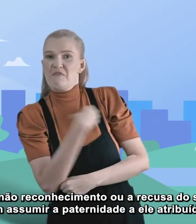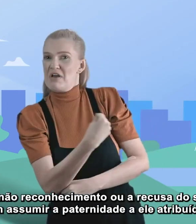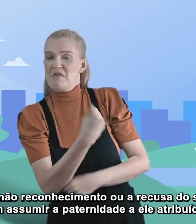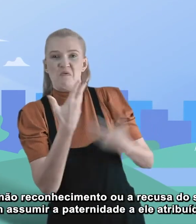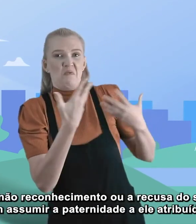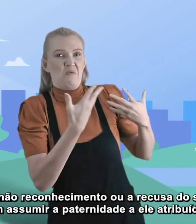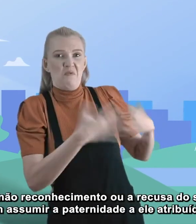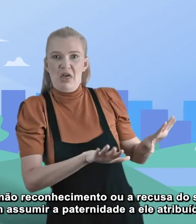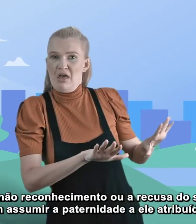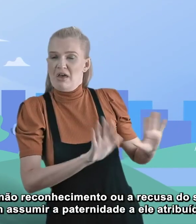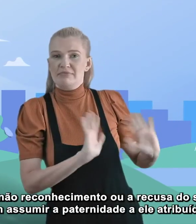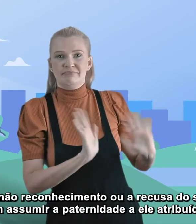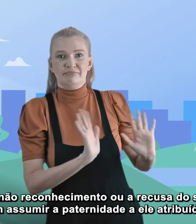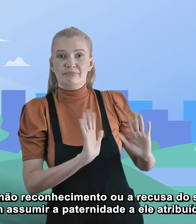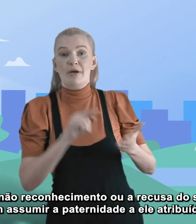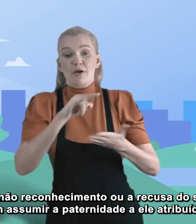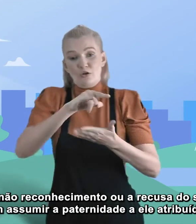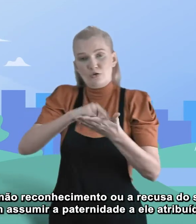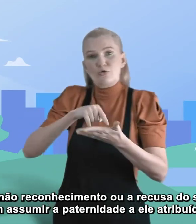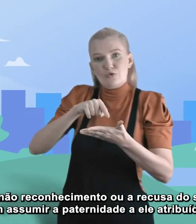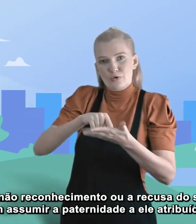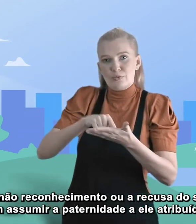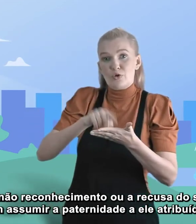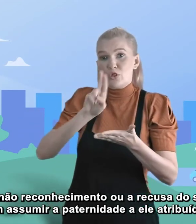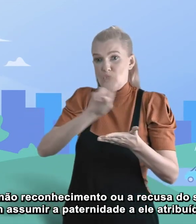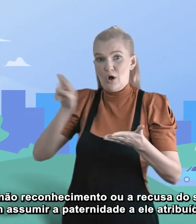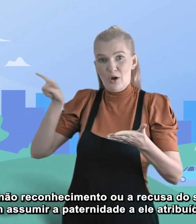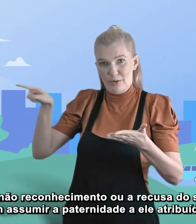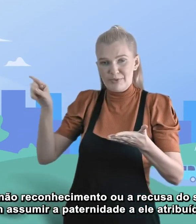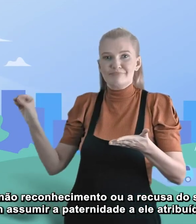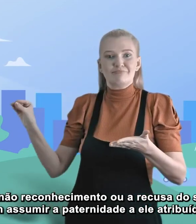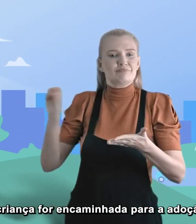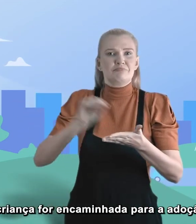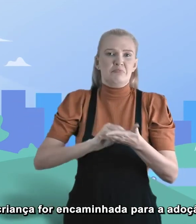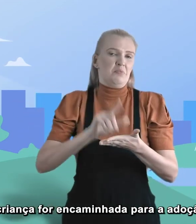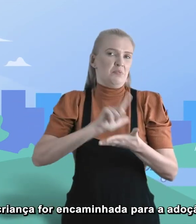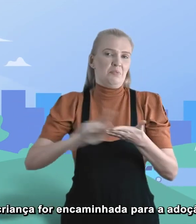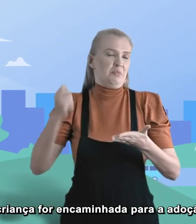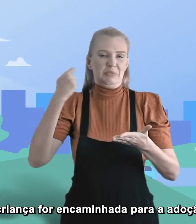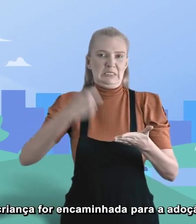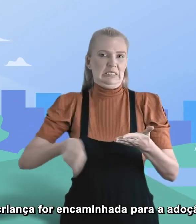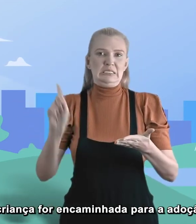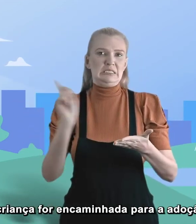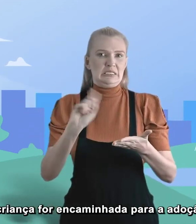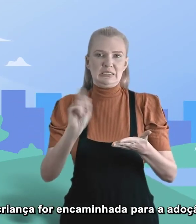ou a recusa do suposto pai em assumir a paternidade a ele atribuída, a criança for encaminhada para a